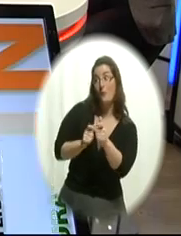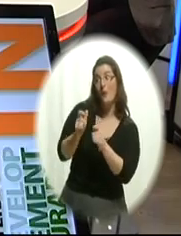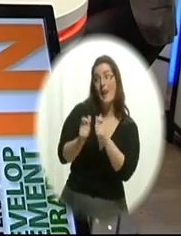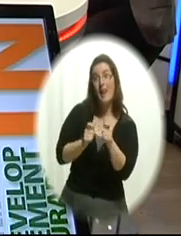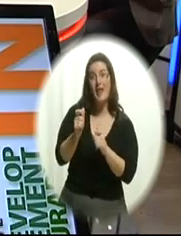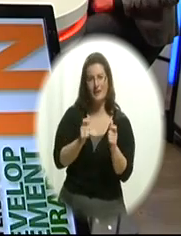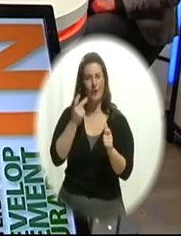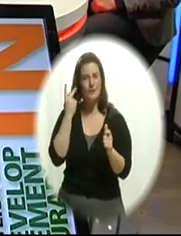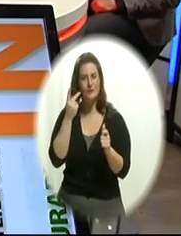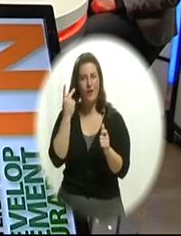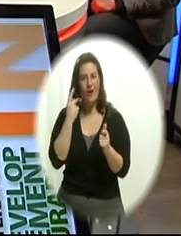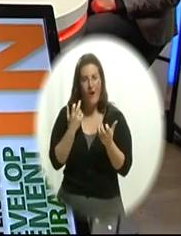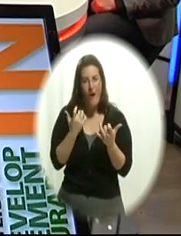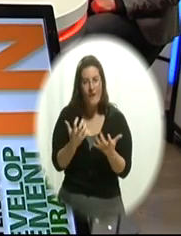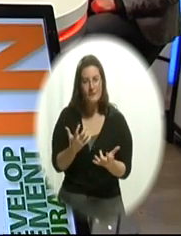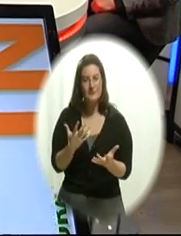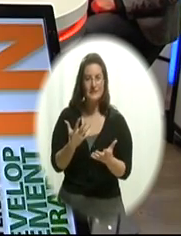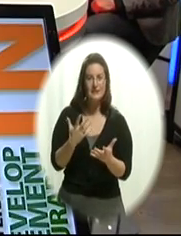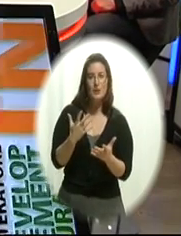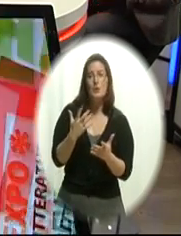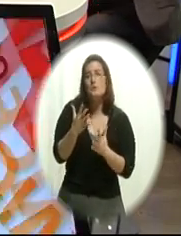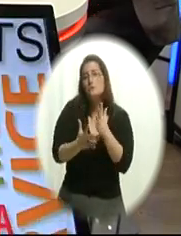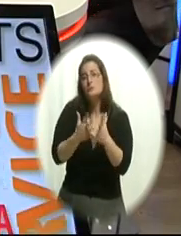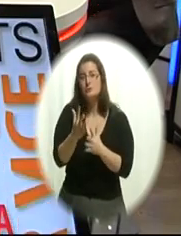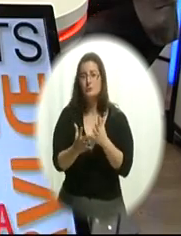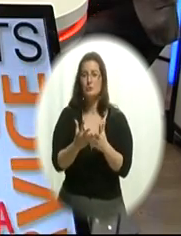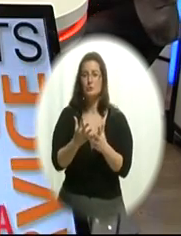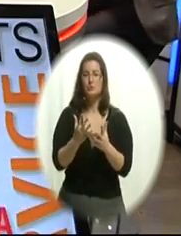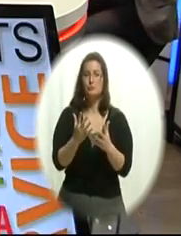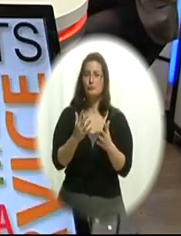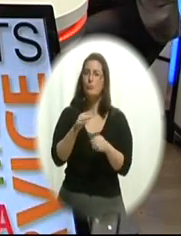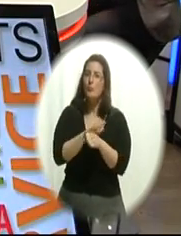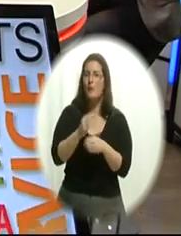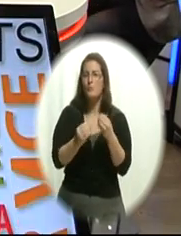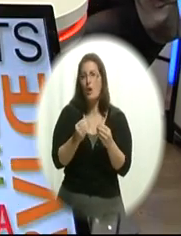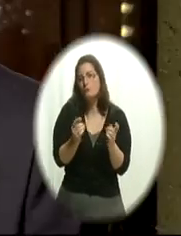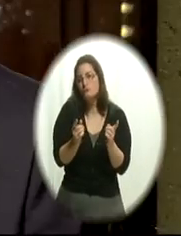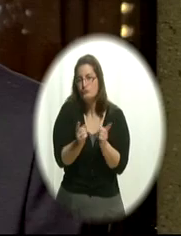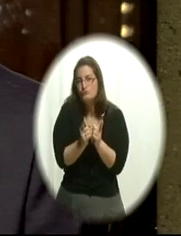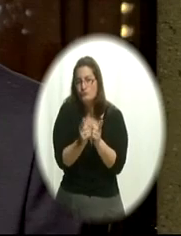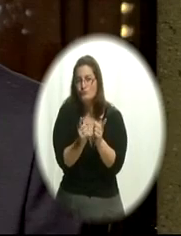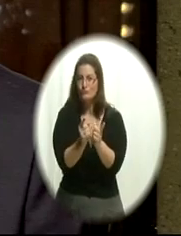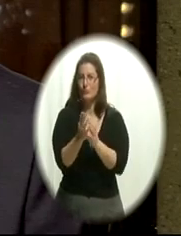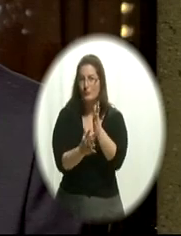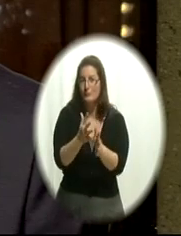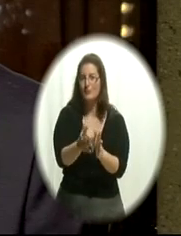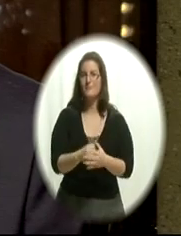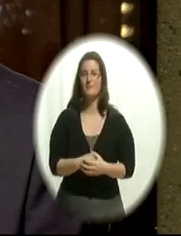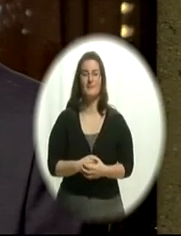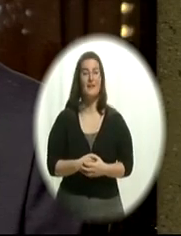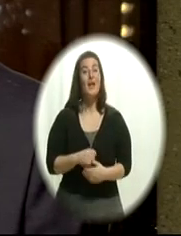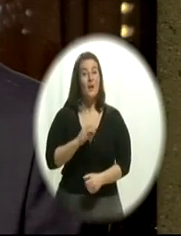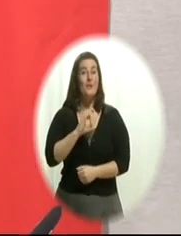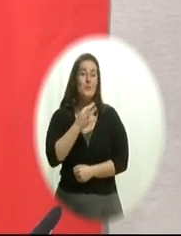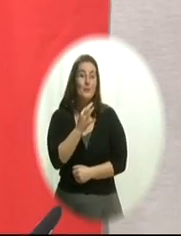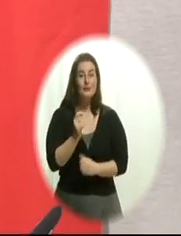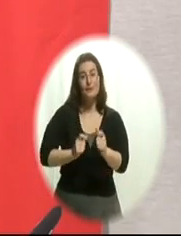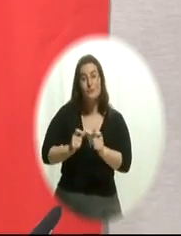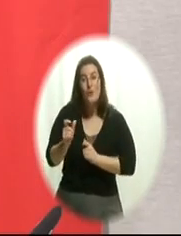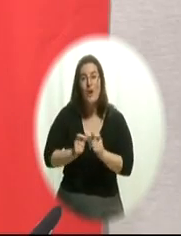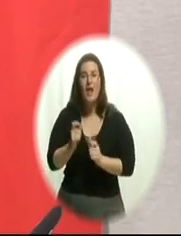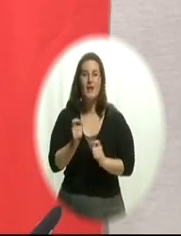sourds, non malentendants, ont eu envie d'apprendre des bribes ou un peu plus de la langue des signes? Il y a des prémices là, il y a des collègues qui